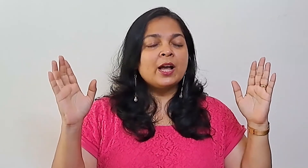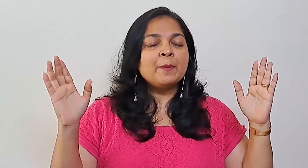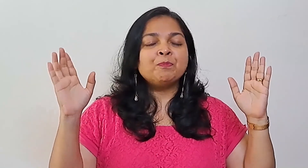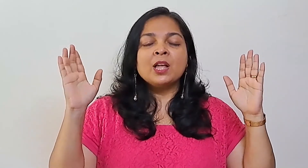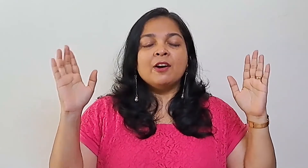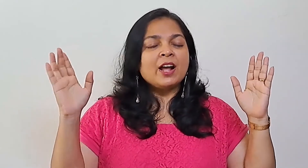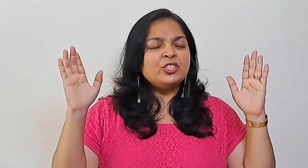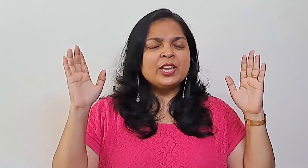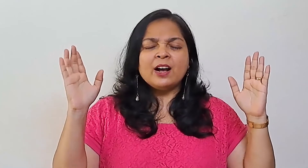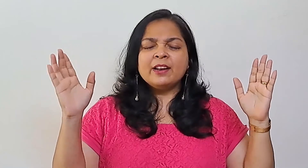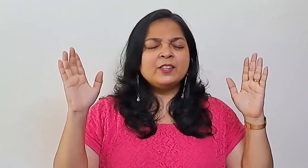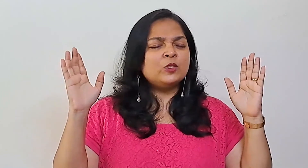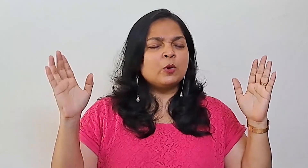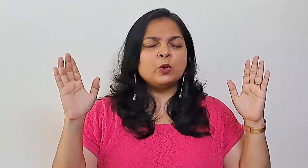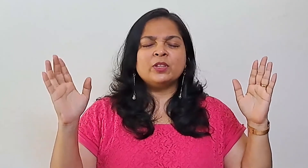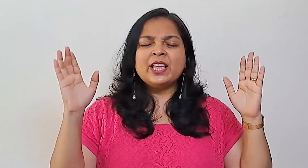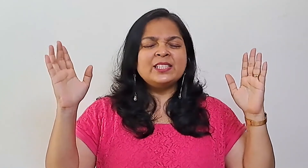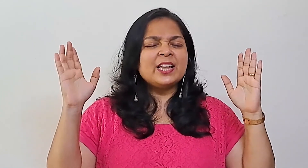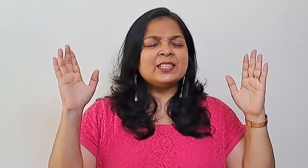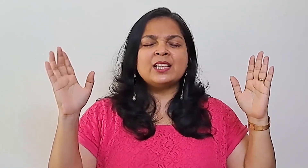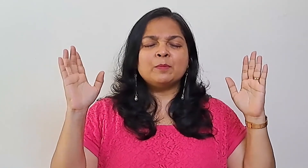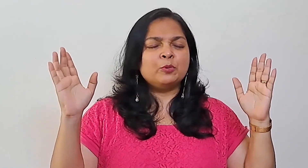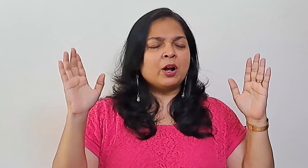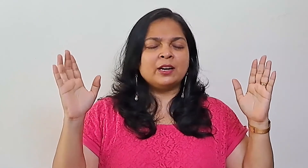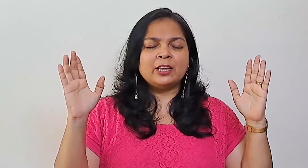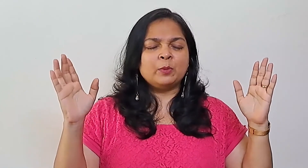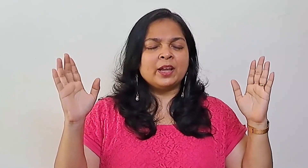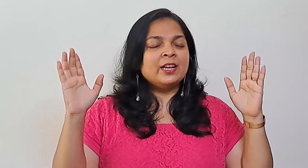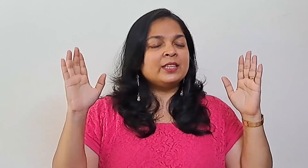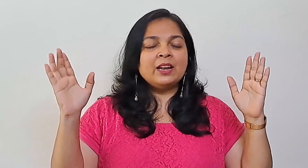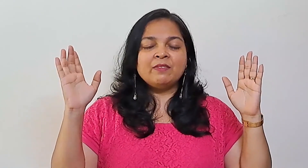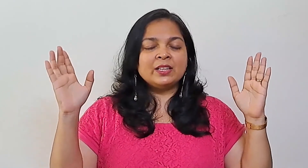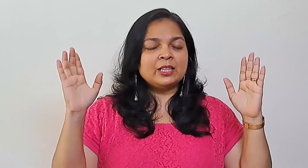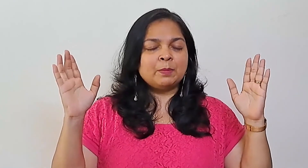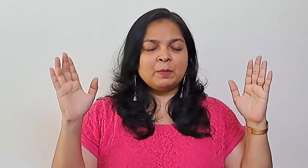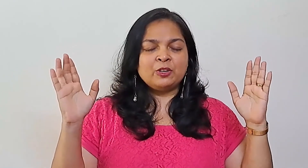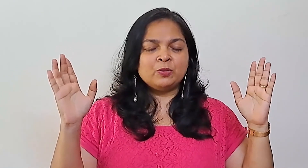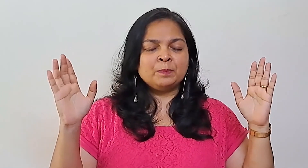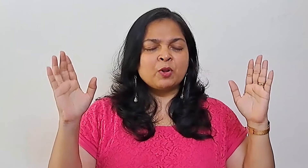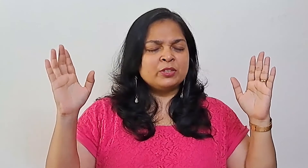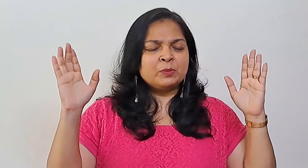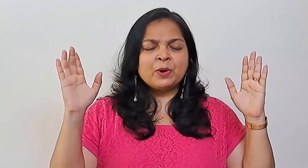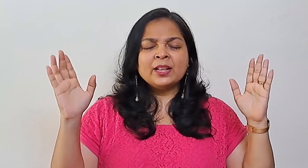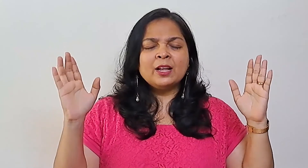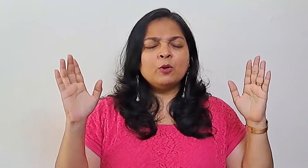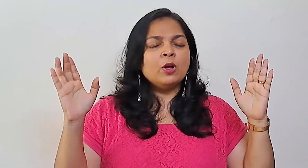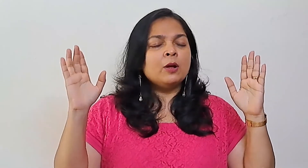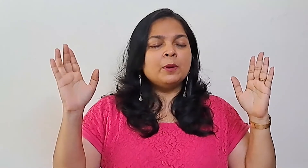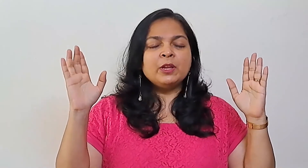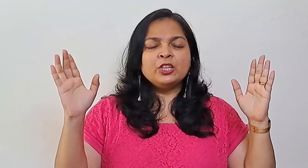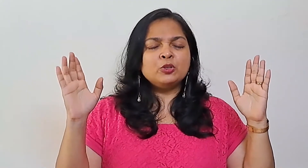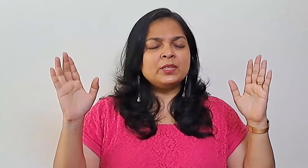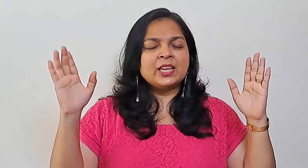ਰਾਜ੍ਯ ਦੀ ਹਰ ਇੱਕ ਮੂਰਤਾਂ ਨੂੰ ਤੇਜ਼ੀ ਨਾਲ ਪੂਰਾ ਕਰਨ ਦੇ ਲਈ। ਧੰਨਵਾਦ ਪਿਤਾ ਪਰਮੇਸ਼ਵਰ। ਇਸ ਪ੍ਰਾਰਥਨਾ ਨੂੰ ਪ੍ਰਭੂ